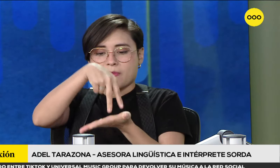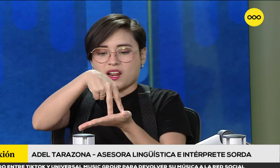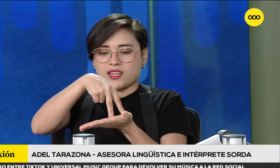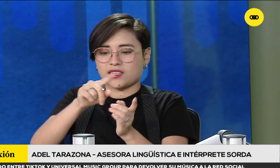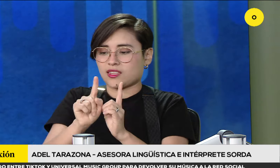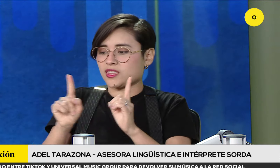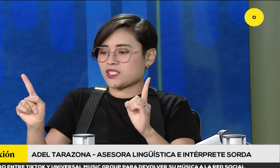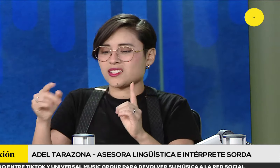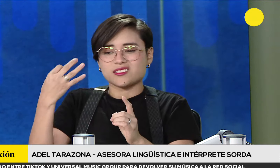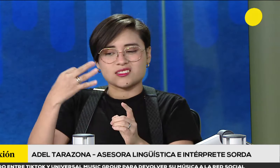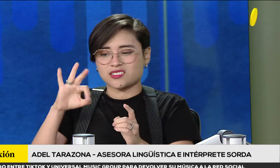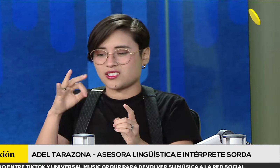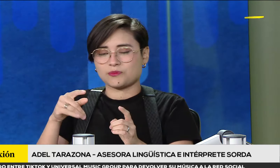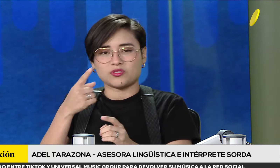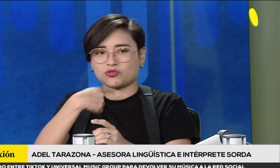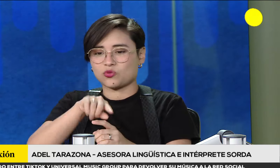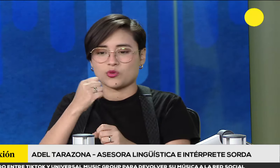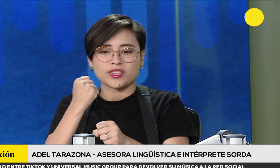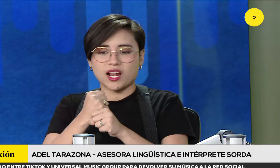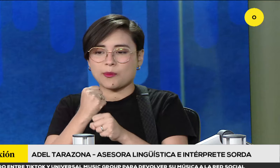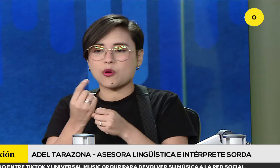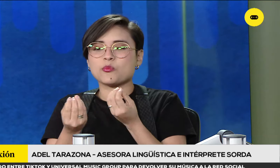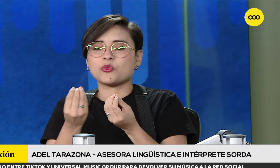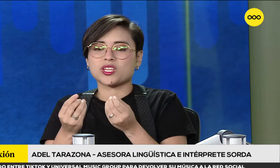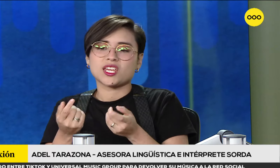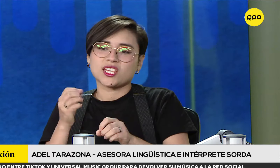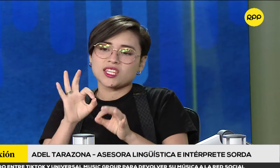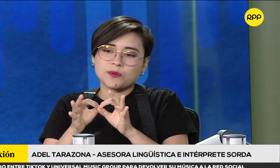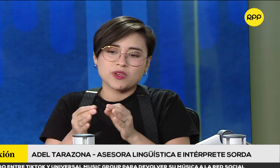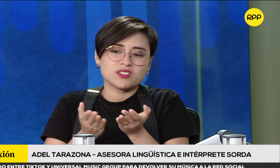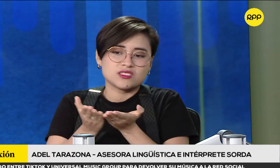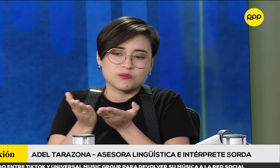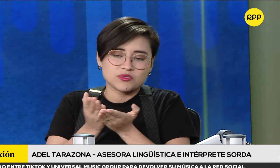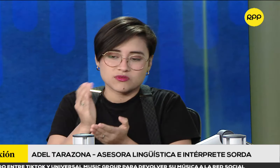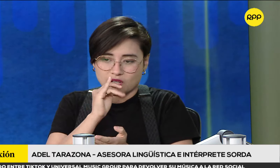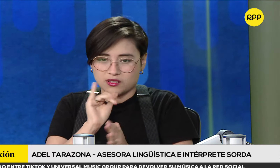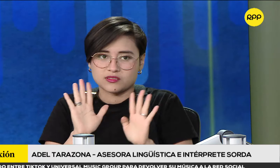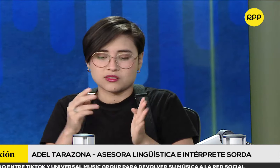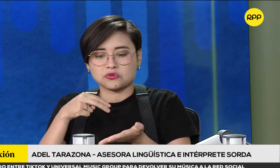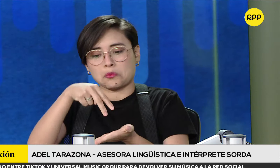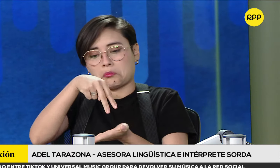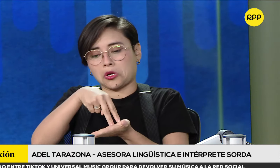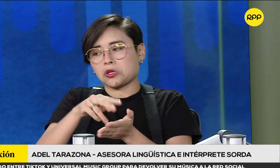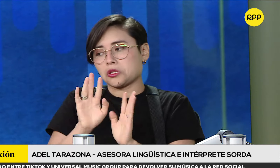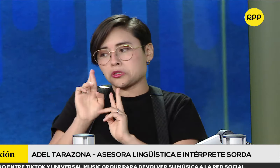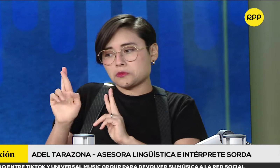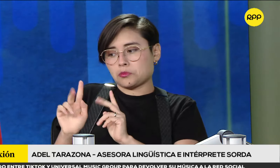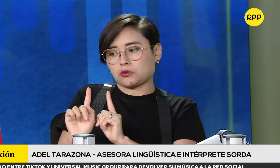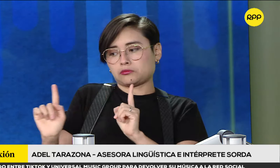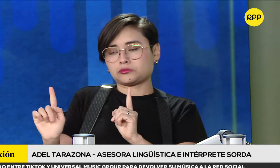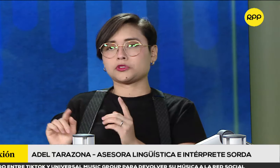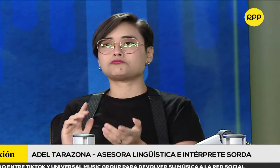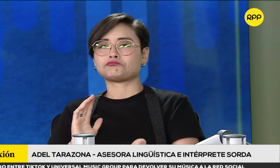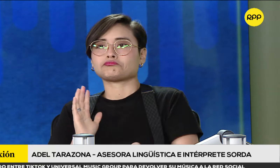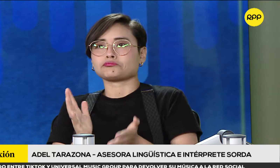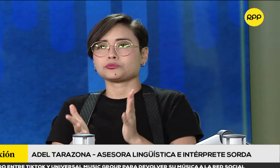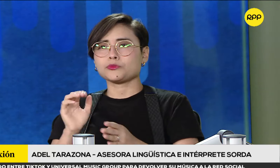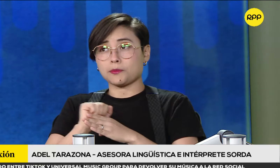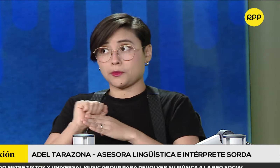tres intérpretes que íbamos cambiando, ¿no?, de posiciones. Ese es nuestro trabajo para dar el servicio de accesibilidad, pero siempre a un lado.